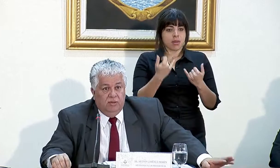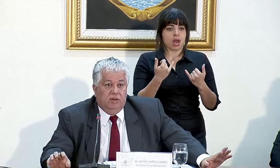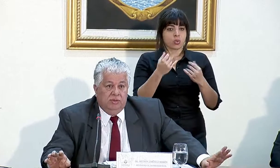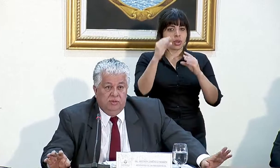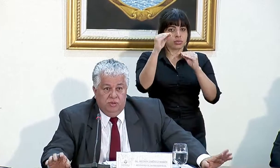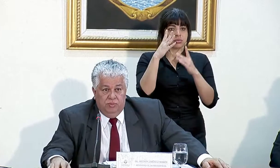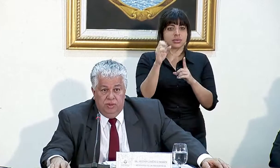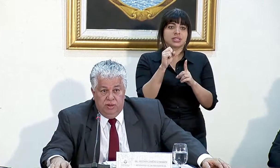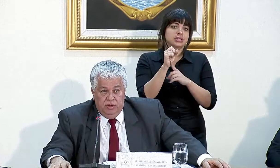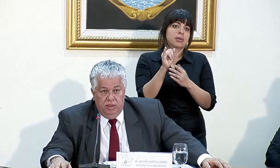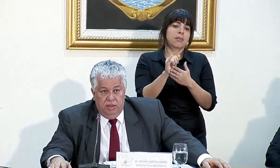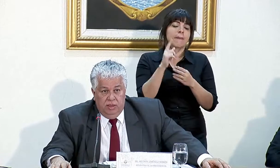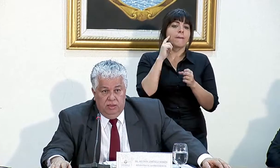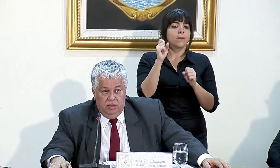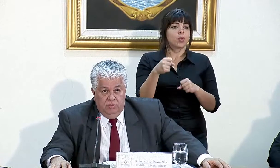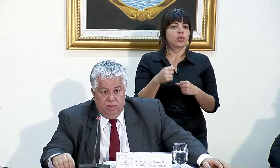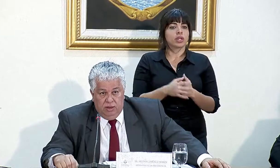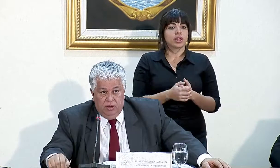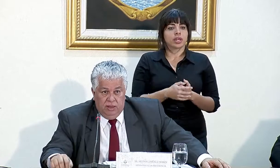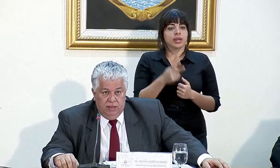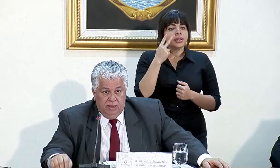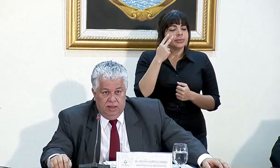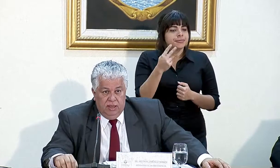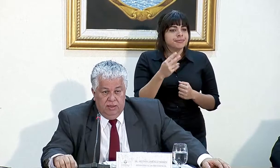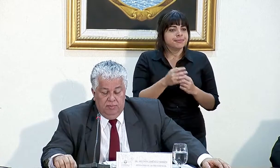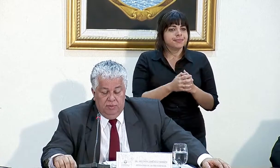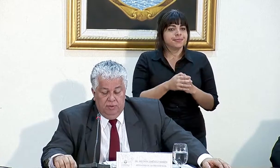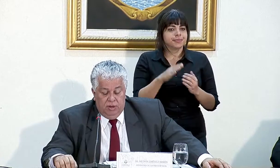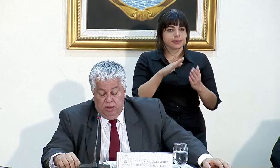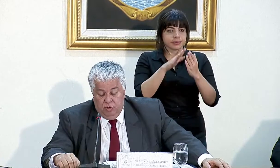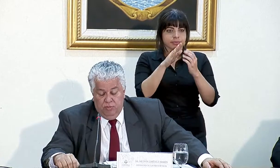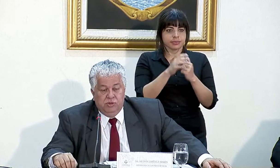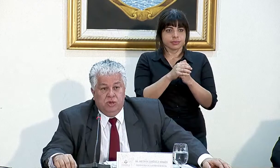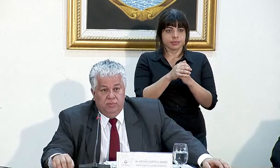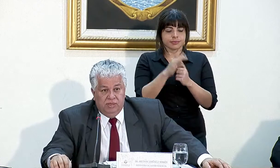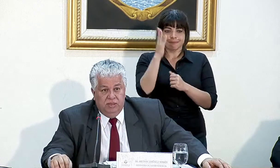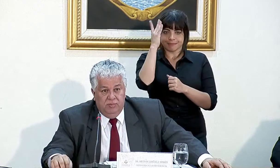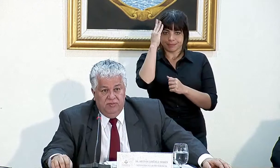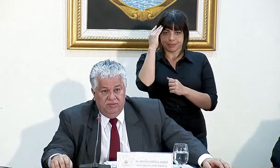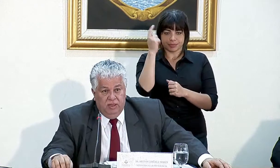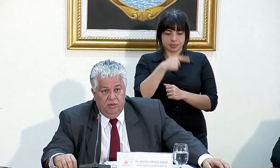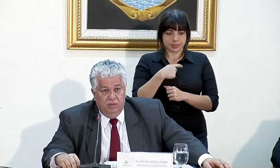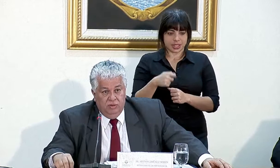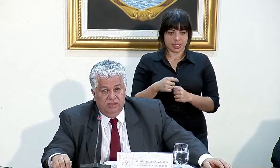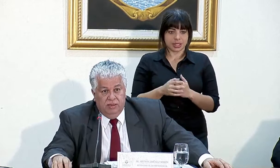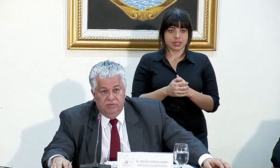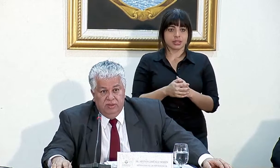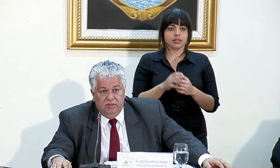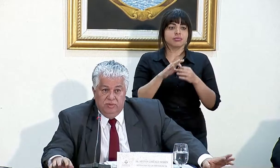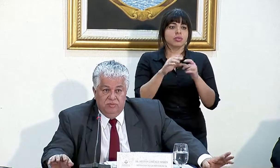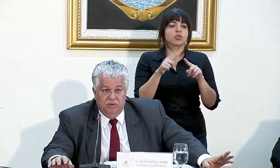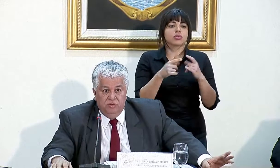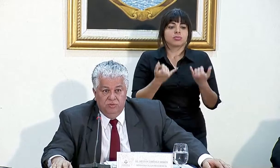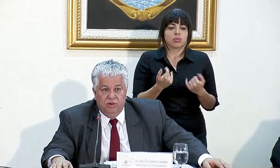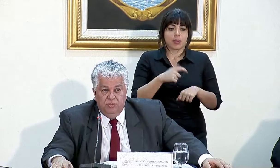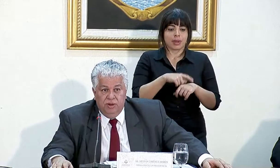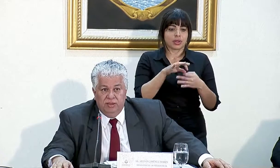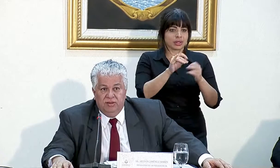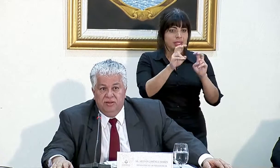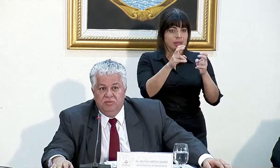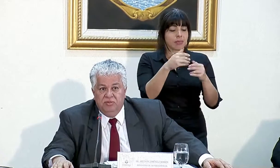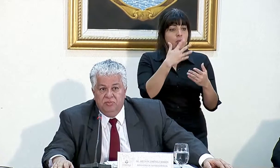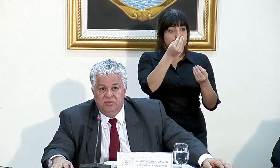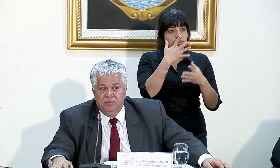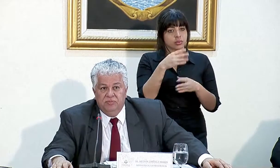del estado de la cuestión y poder ver ante la preocupación que el presidente ha manifestado en dónde estamos en esa situación y con gusto le